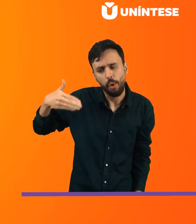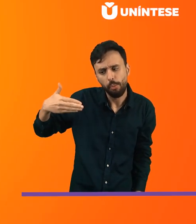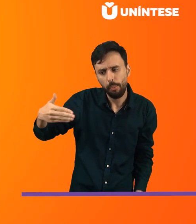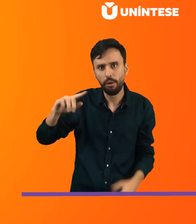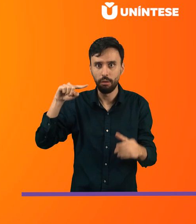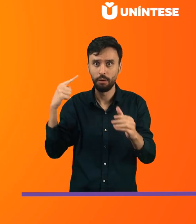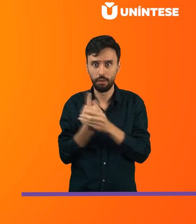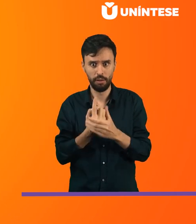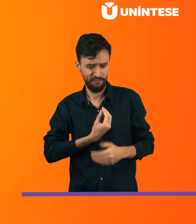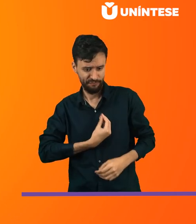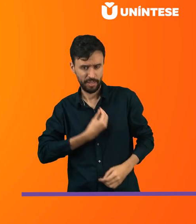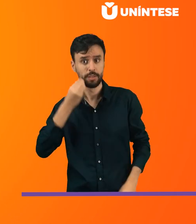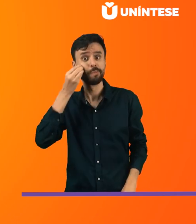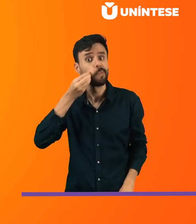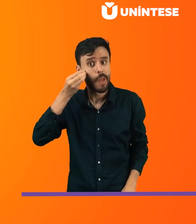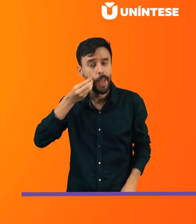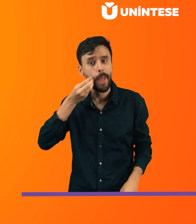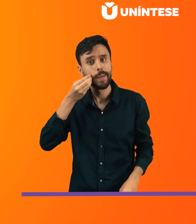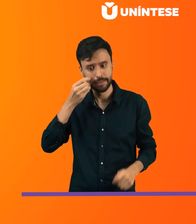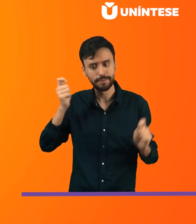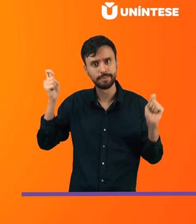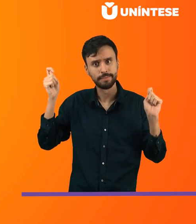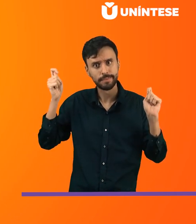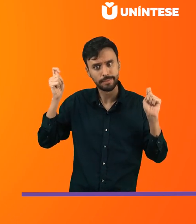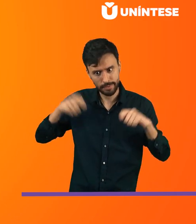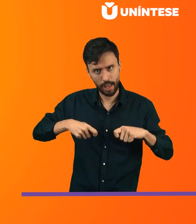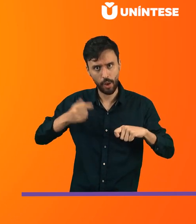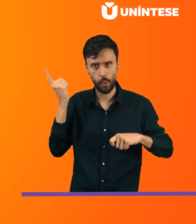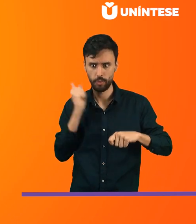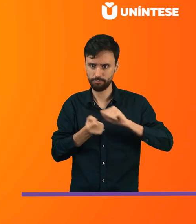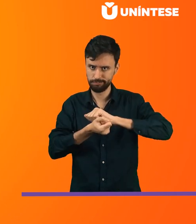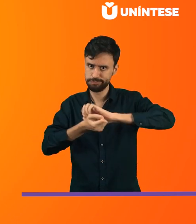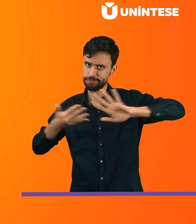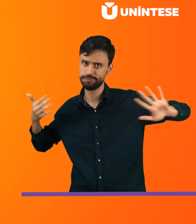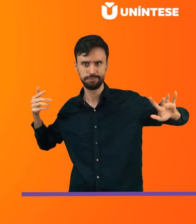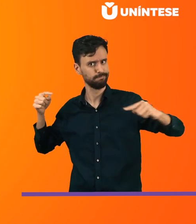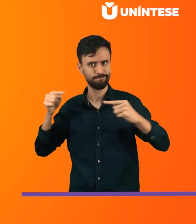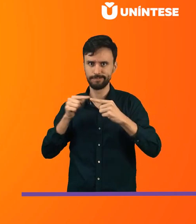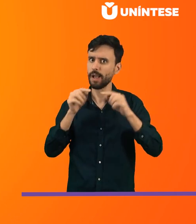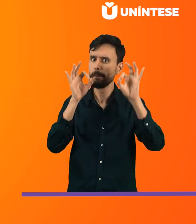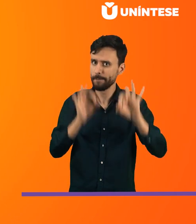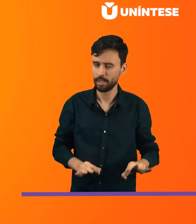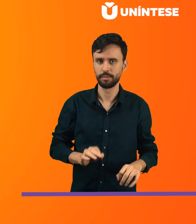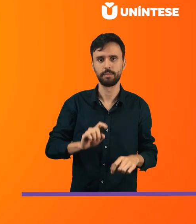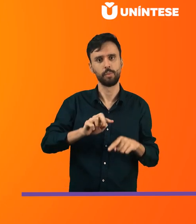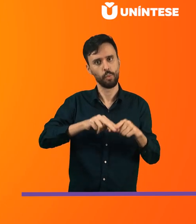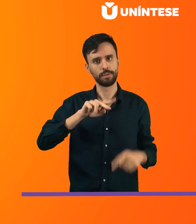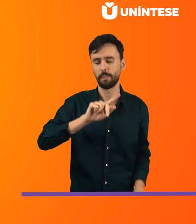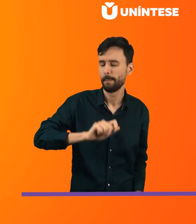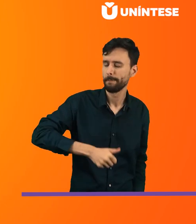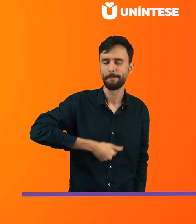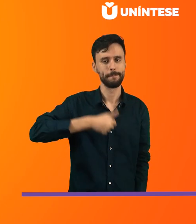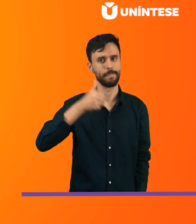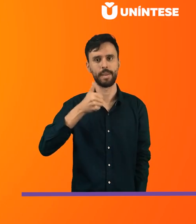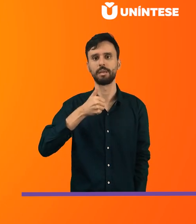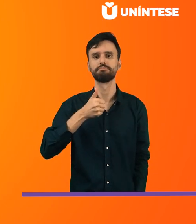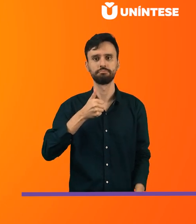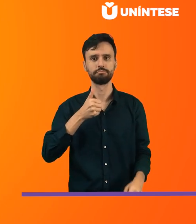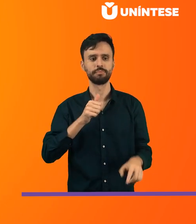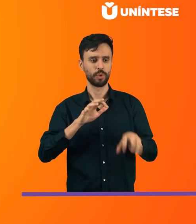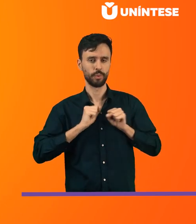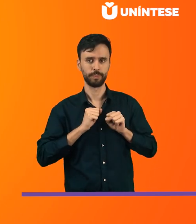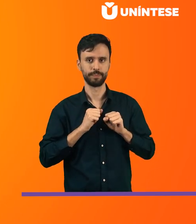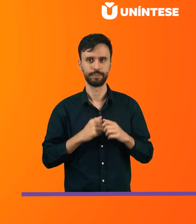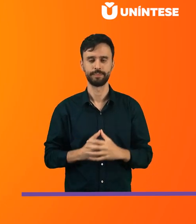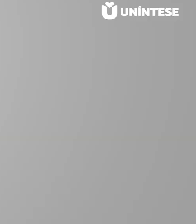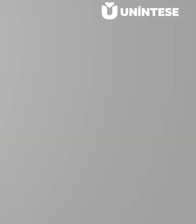rotineiro na sua caminhada, na sua vivência, para que a sua fluência seja alcançada. Então, em primeiro lugar, comece a ter